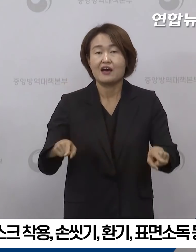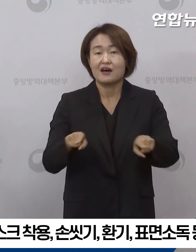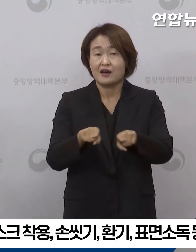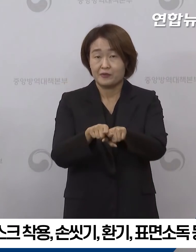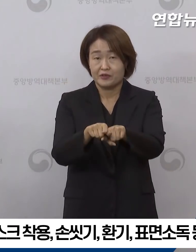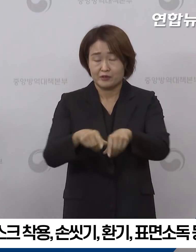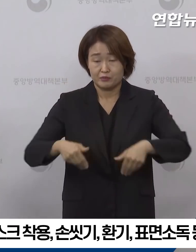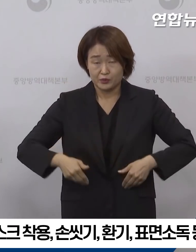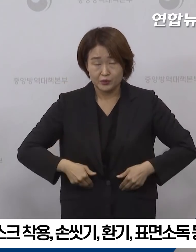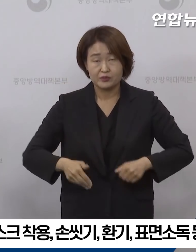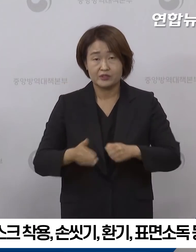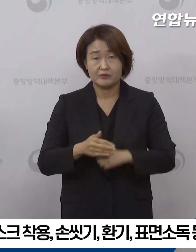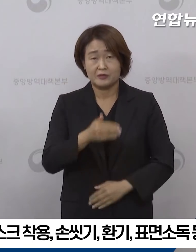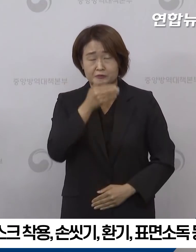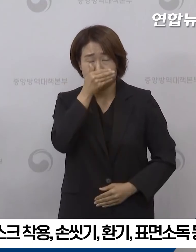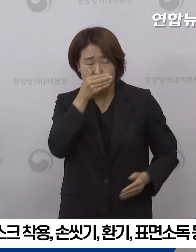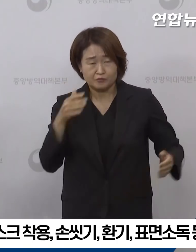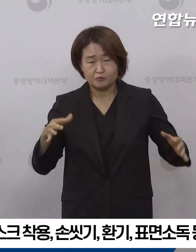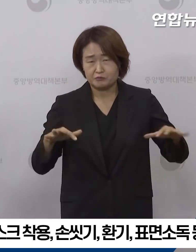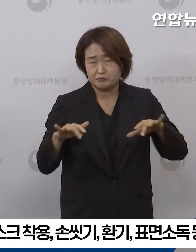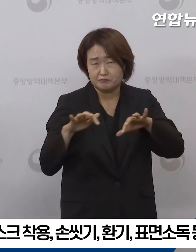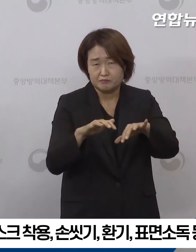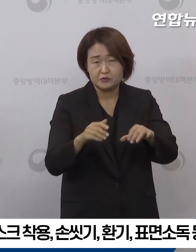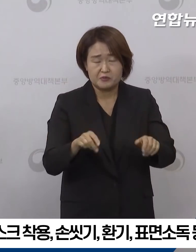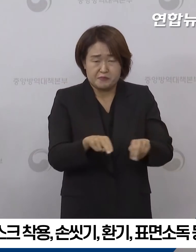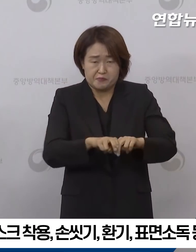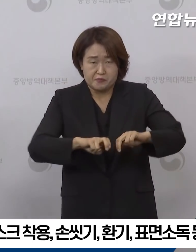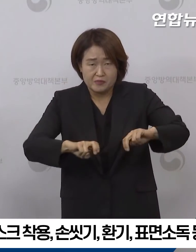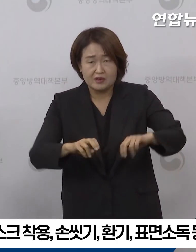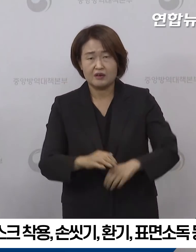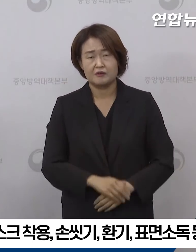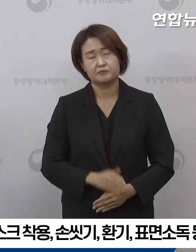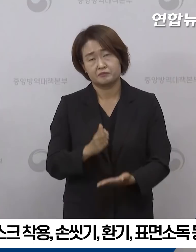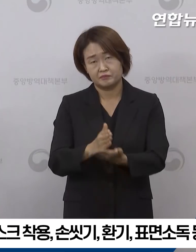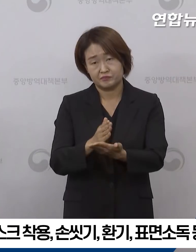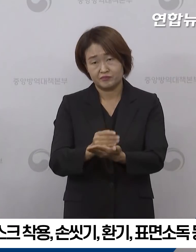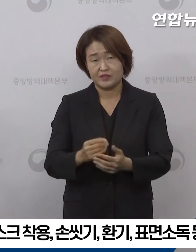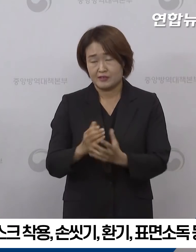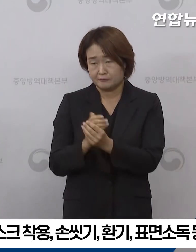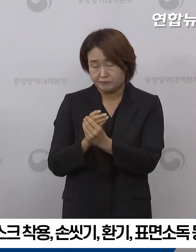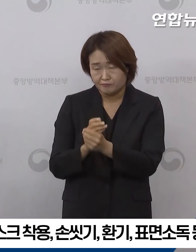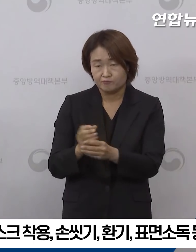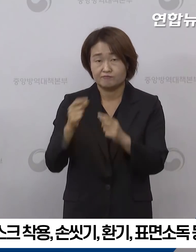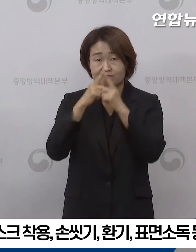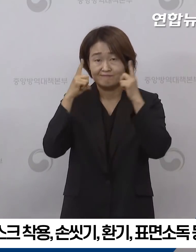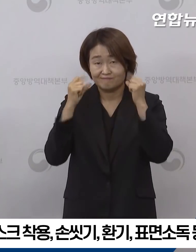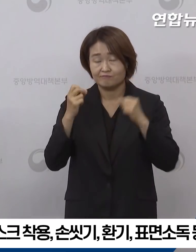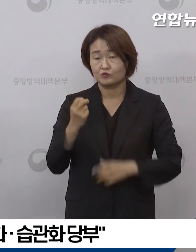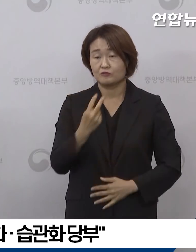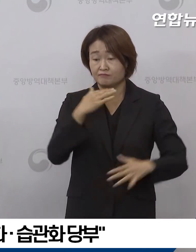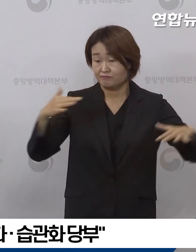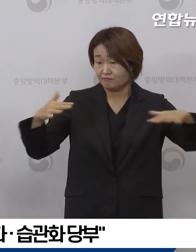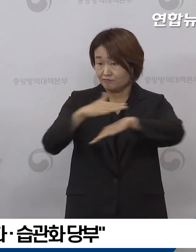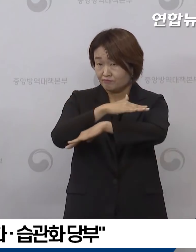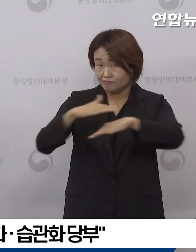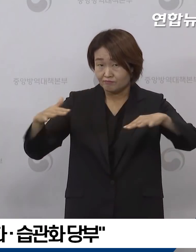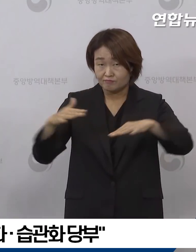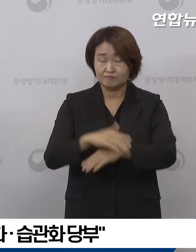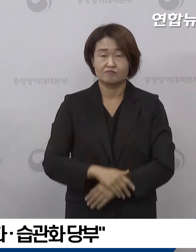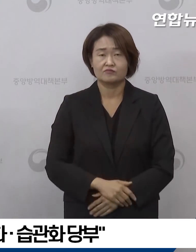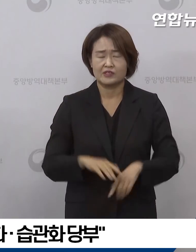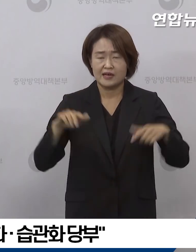밀접한 산밀 환경 피하기, 마스크 착용, 손 씻기, 환기, 그리고 표면 소독 등